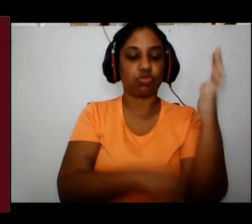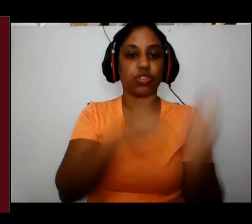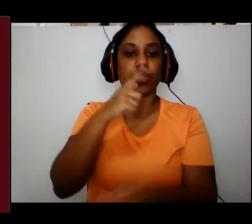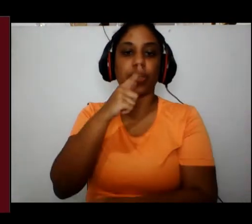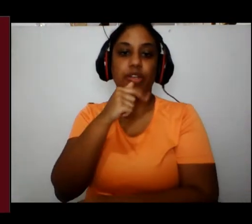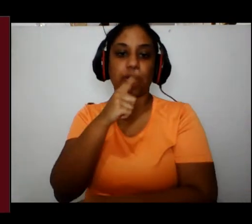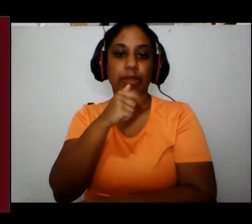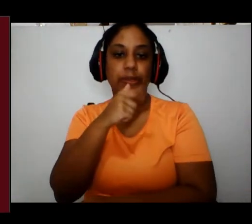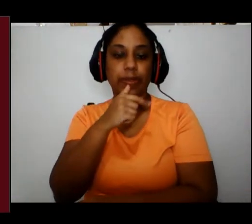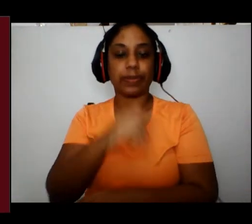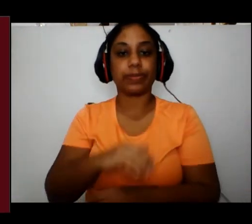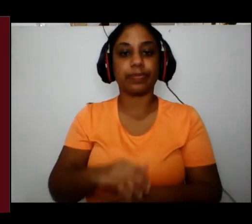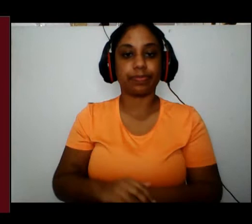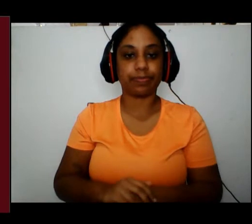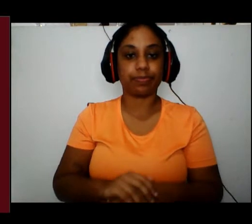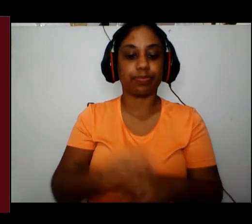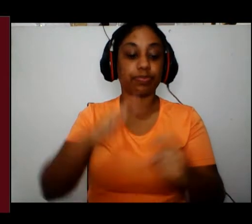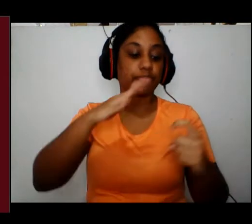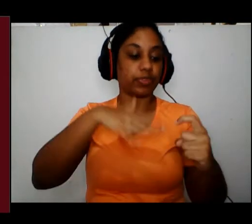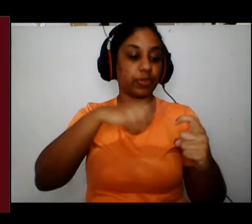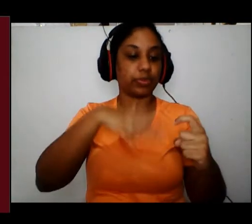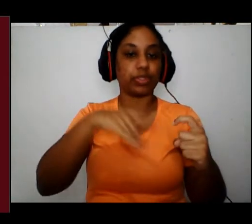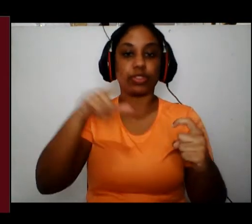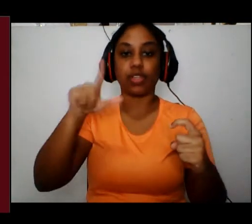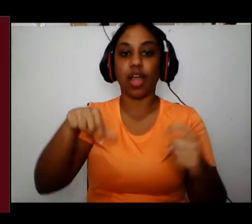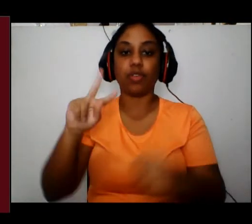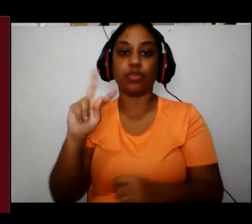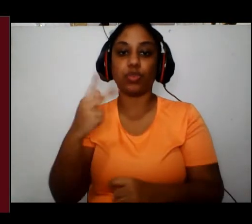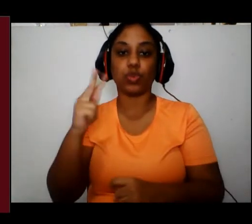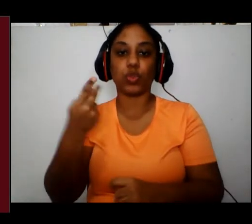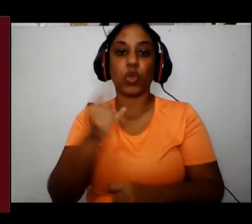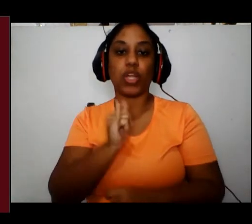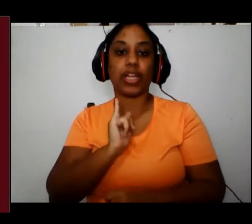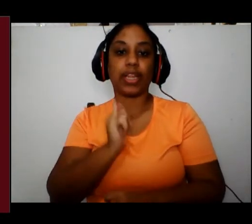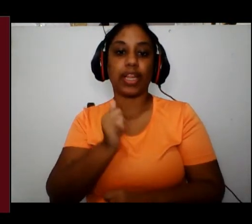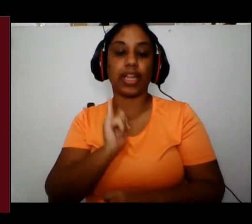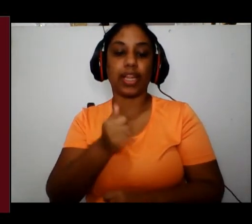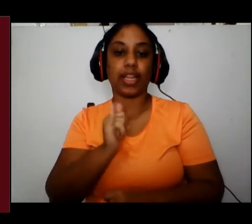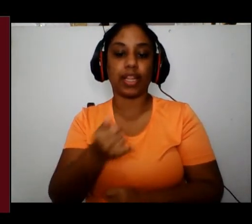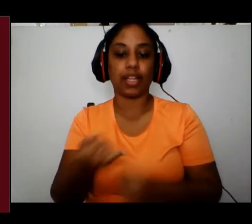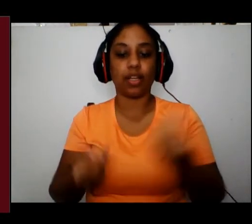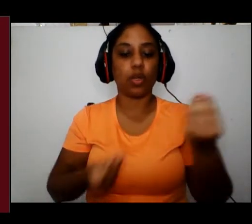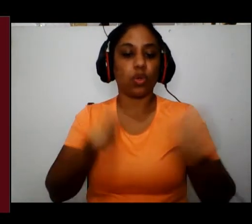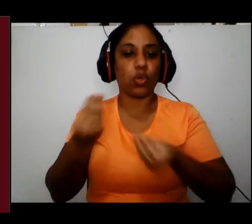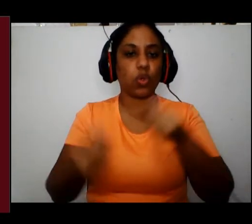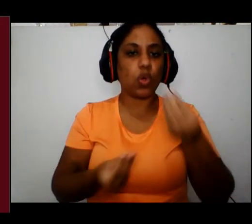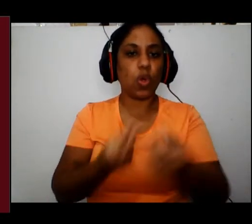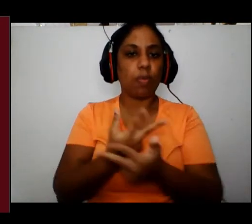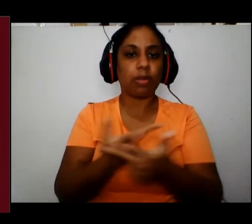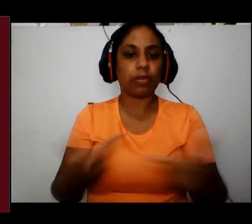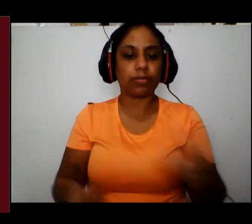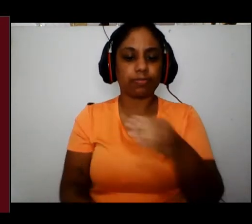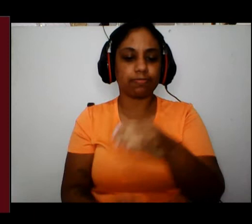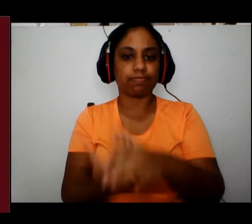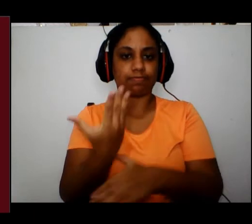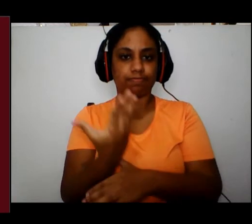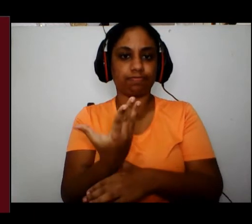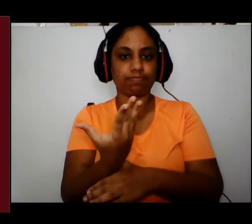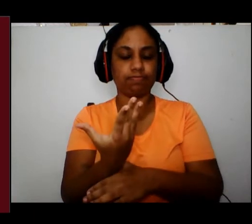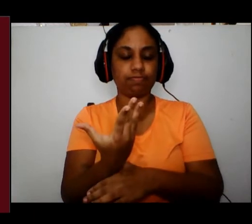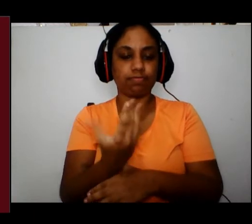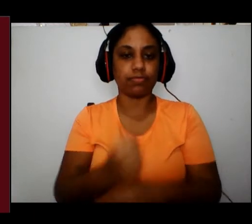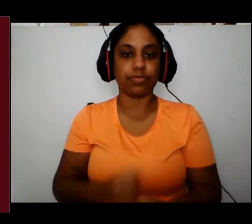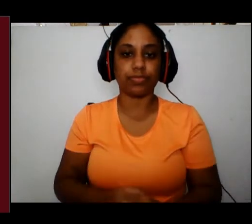enfim. Um mito é uma história que narra, que conta como foi a origem de alguma coisa. E é uma